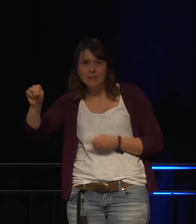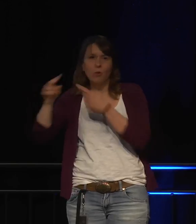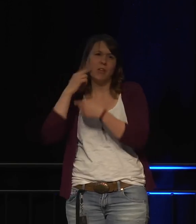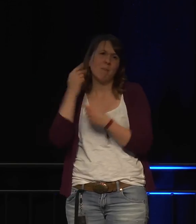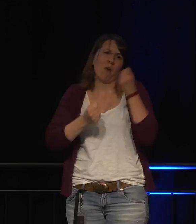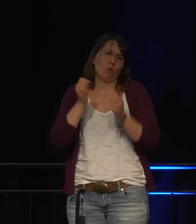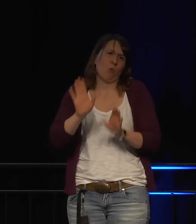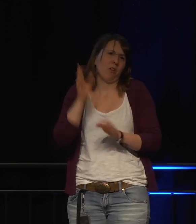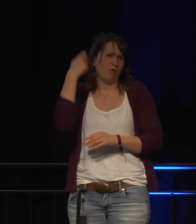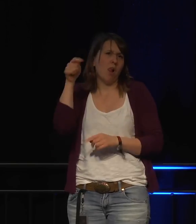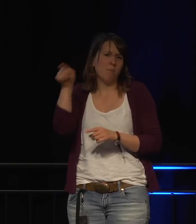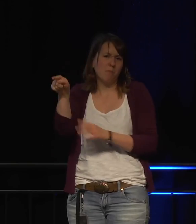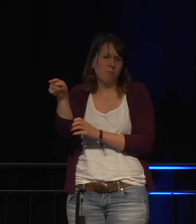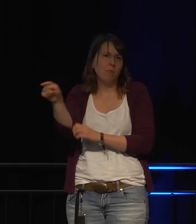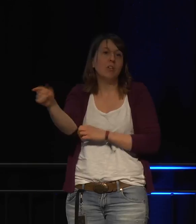que se vende por